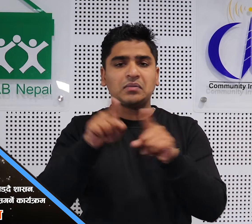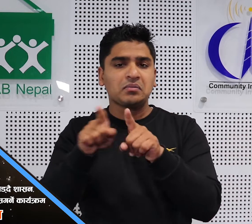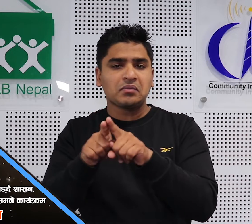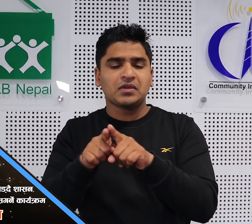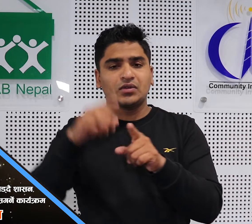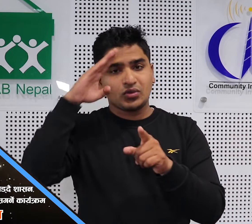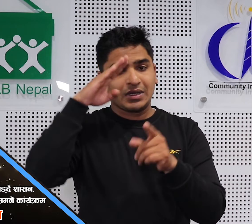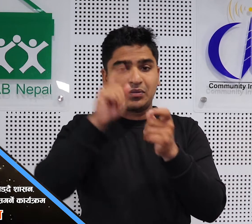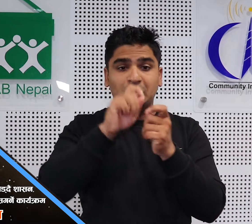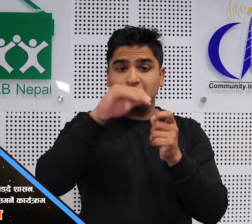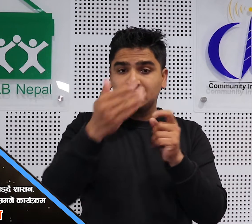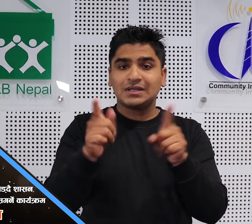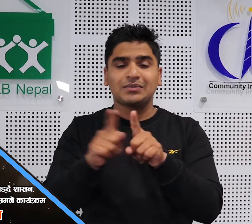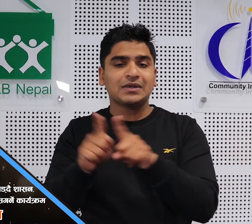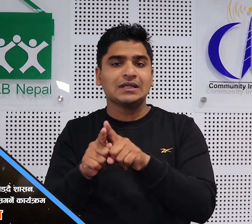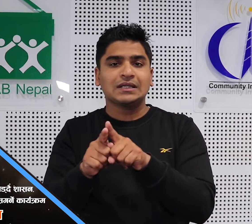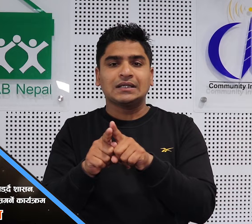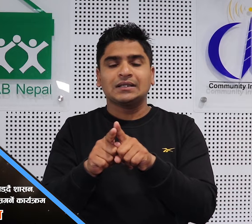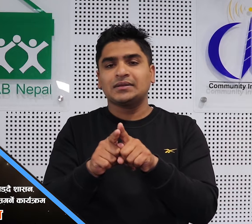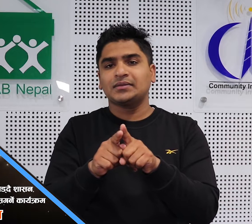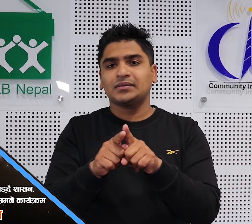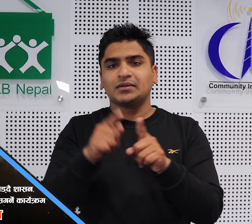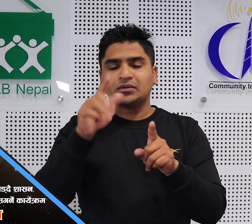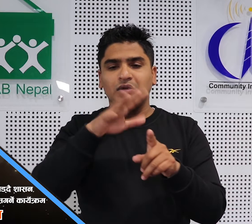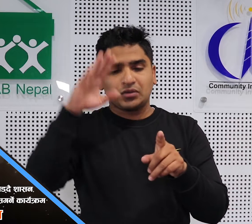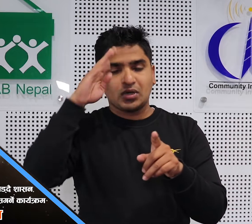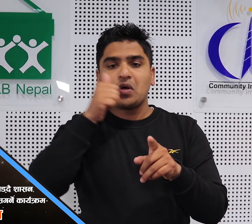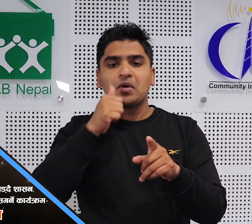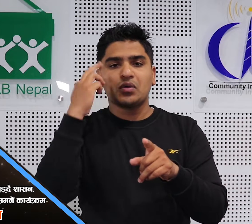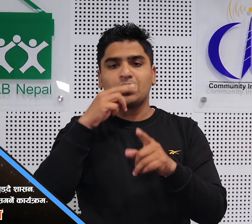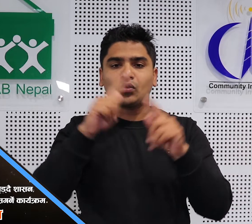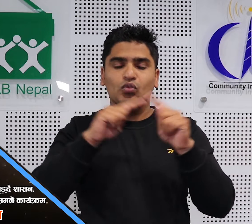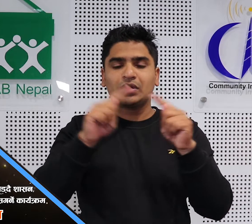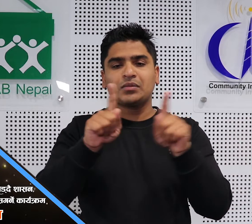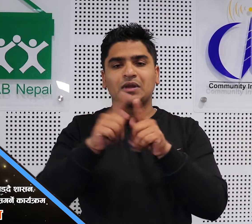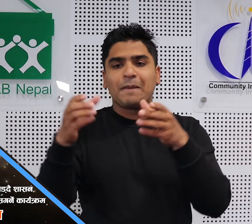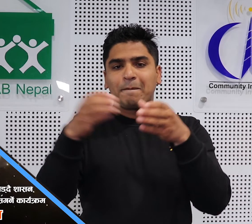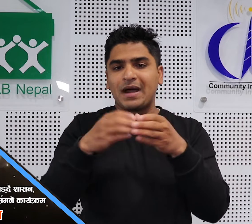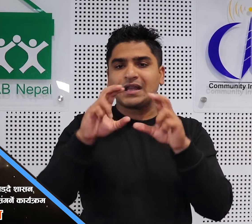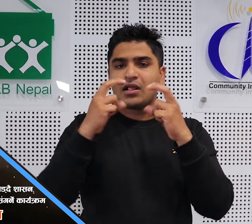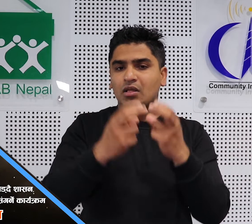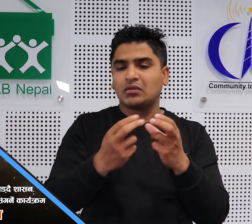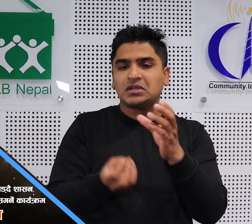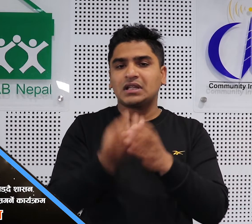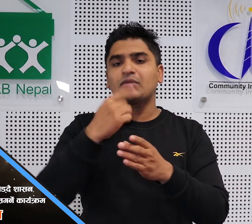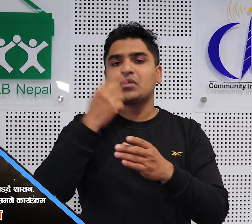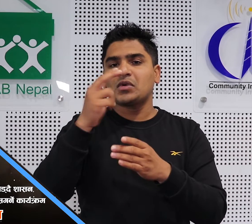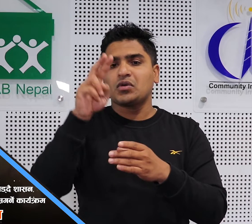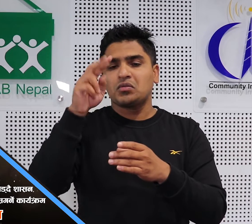गभर्मेन्ट बनाइसकेपछि साझा सरकार हुन सरकार चाहिँ अभिभावकको रूपमा कुनै पनि पार्टीको अथवा कुनै पनि दलको रूपमा स्थापित नभएको आभास हुनु परेका